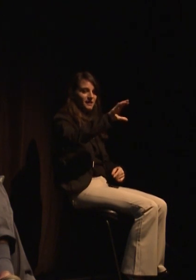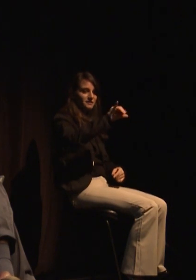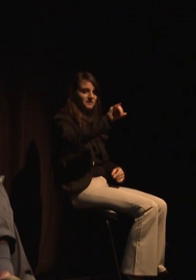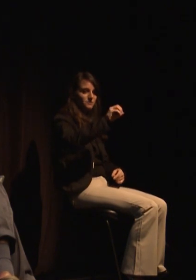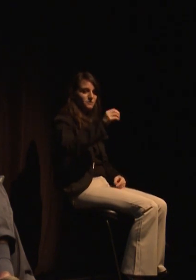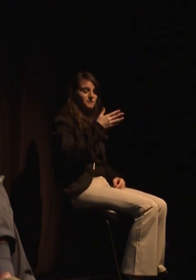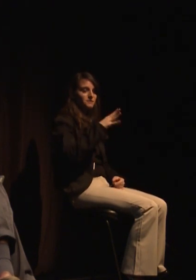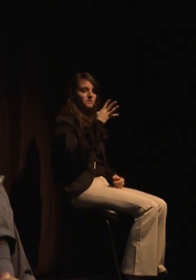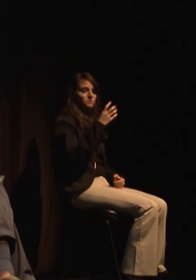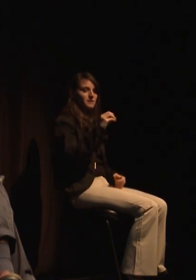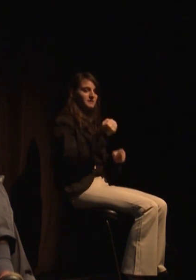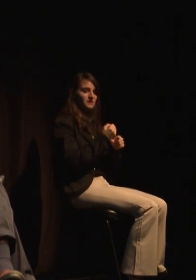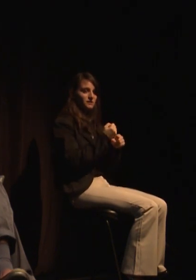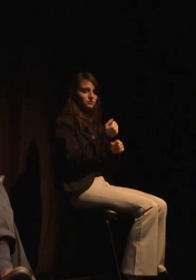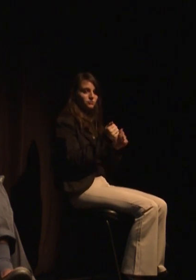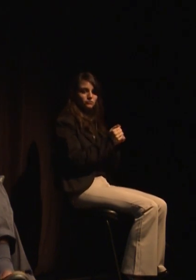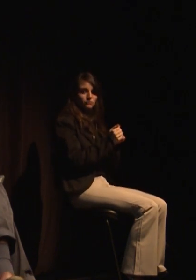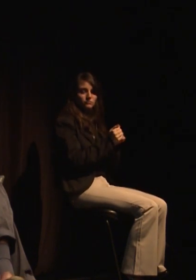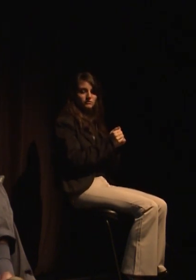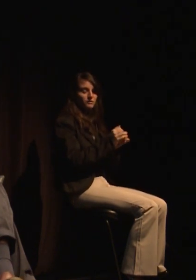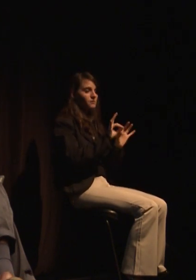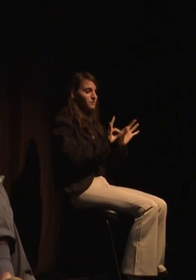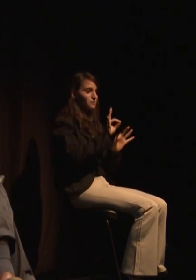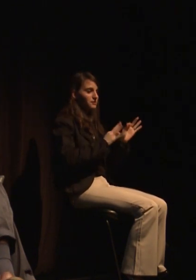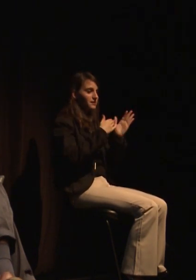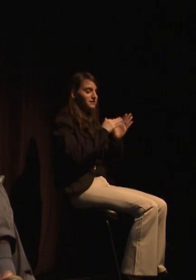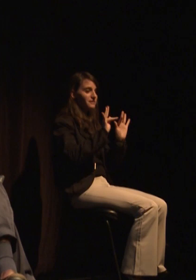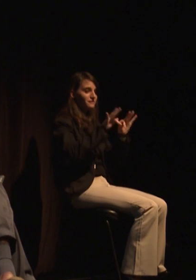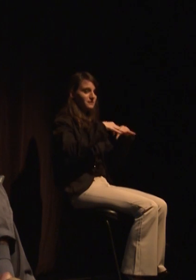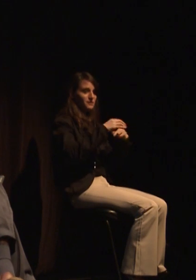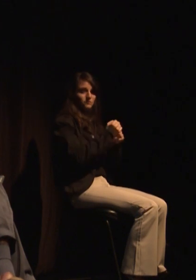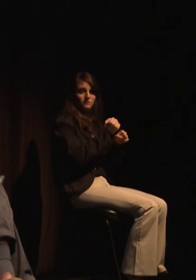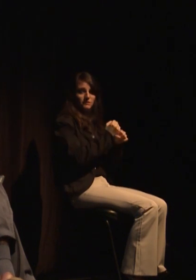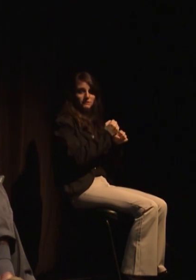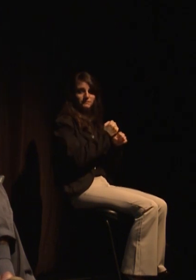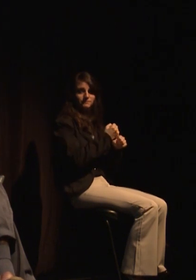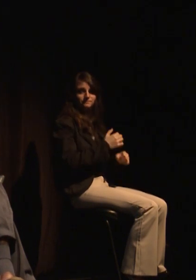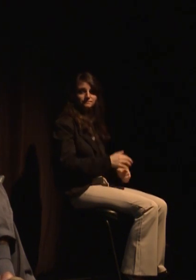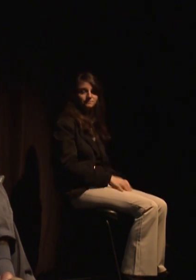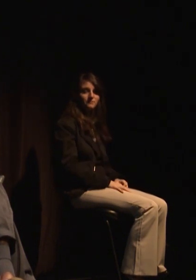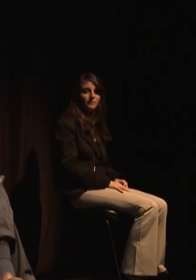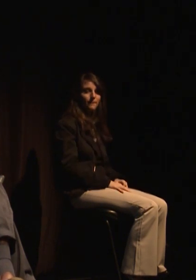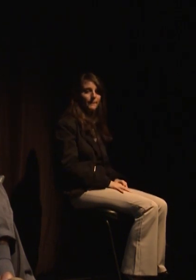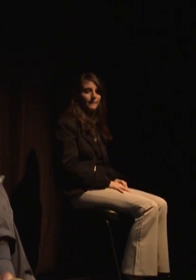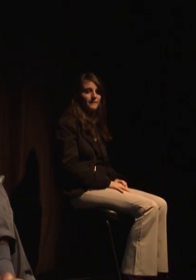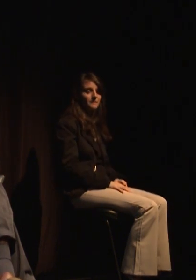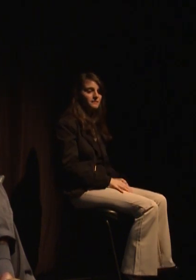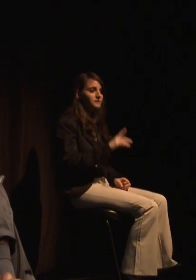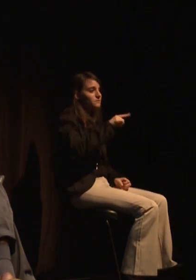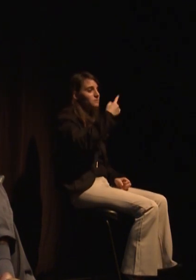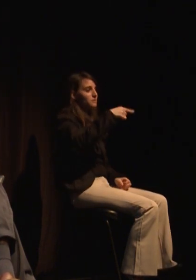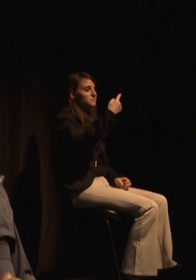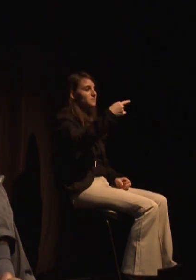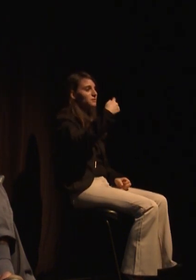anos. E o projeto continua até o final do ano. Esqueci os próximos convidados, eu sempre esqueço, é um vexame. Faço evento